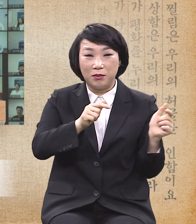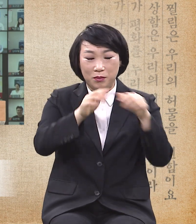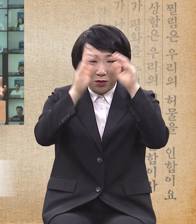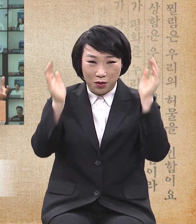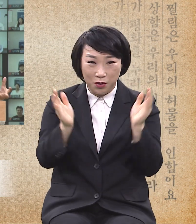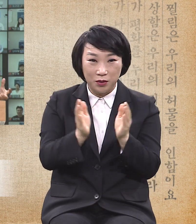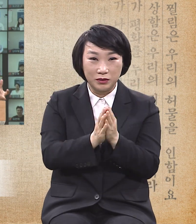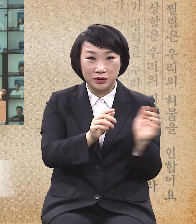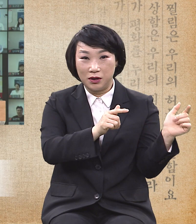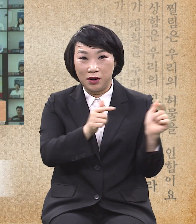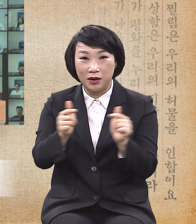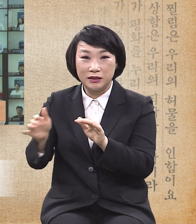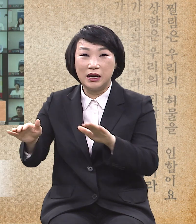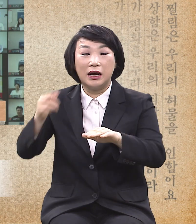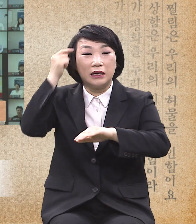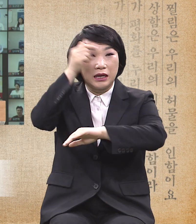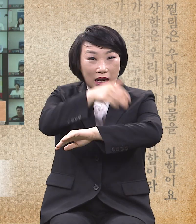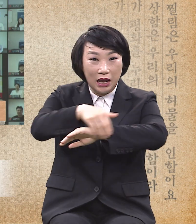것들은